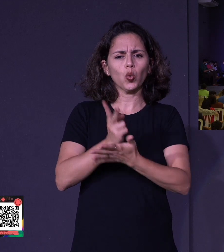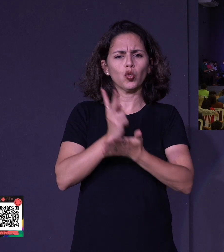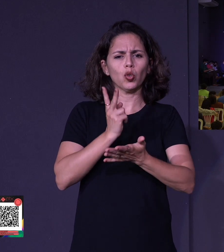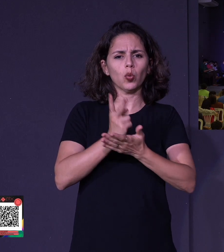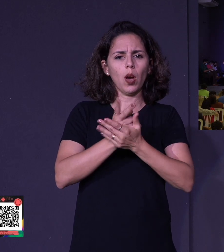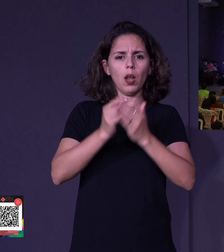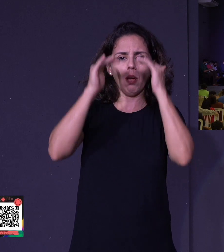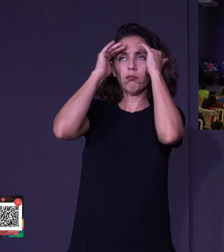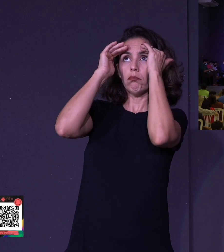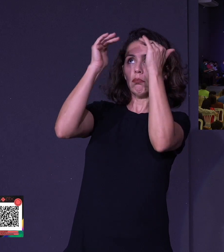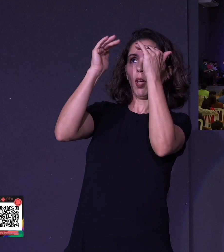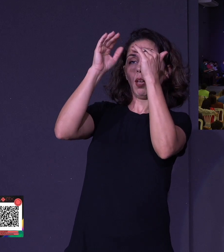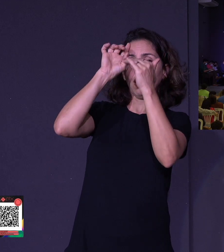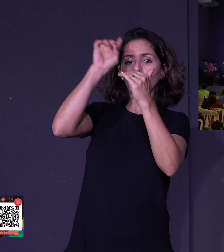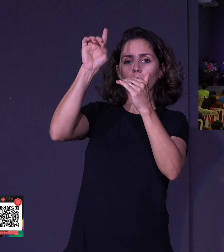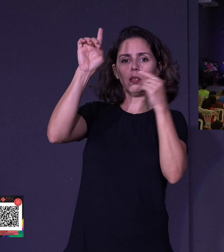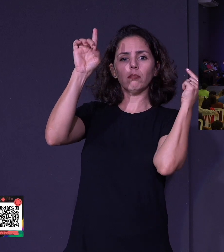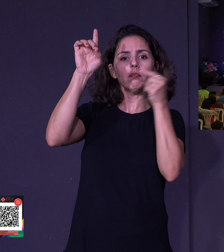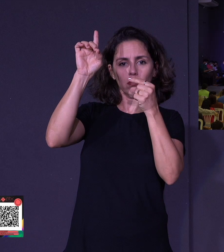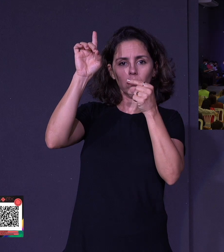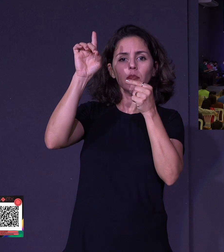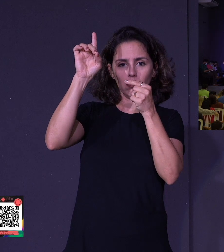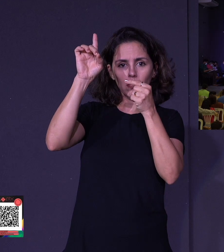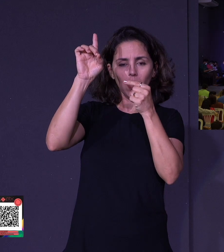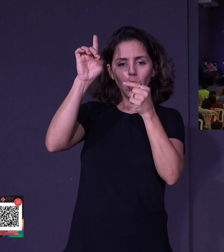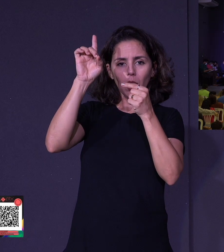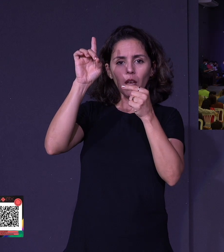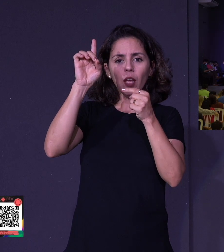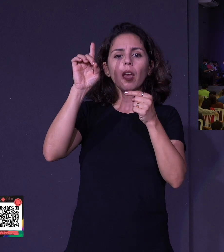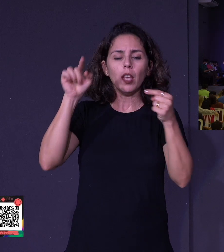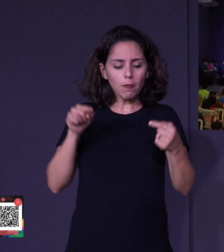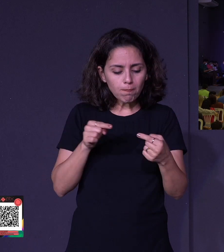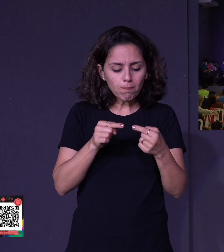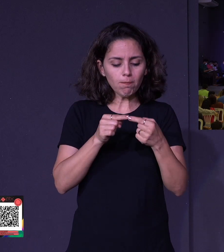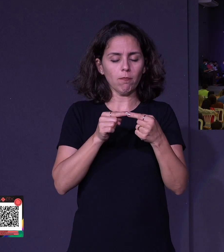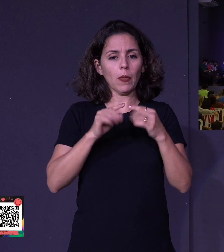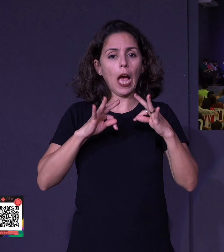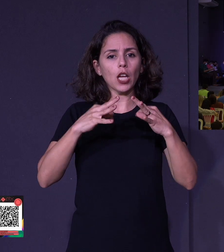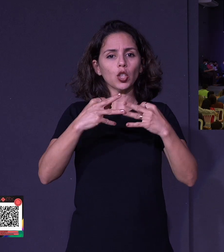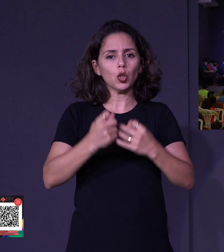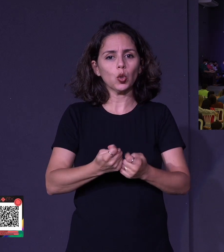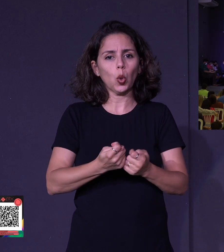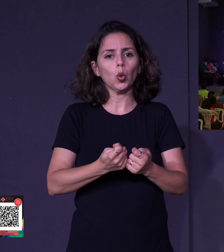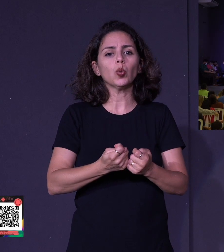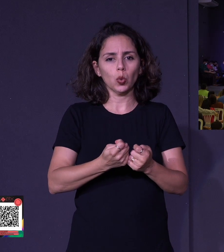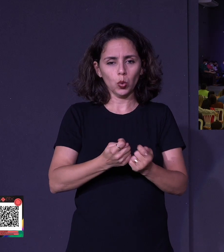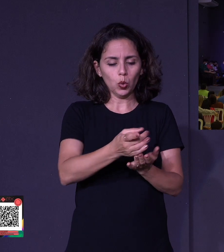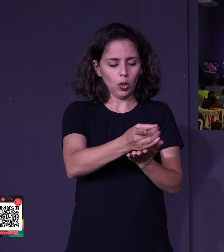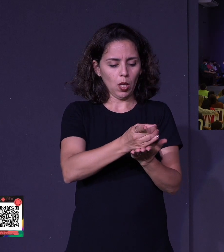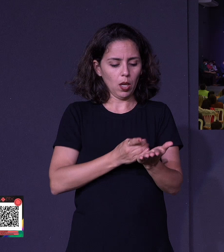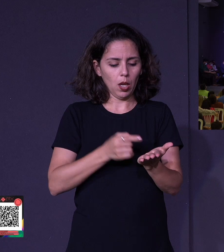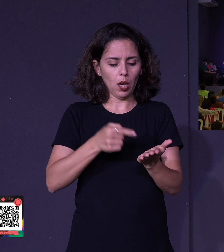Deus e obedecerão a todos os seus decretos e mandamentos, que eu lhes, todos os dias